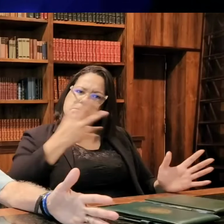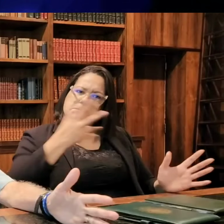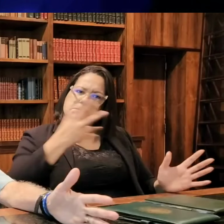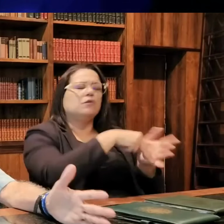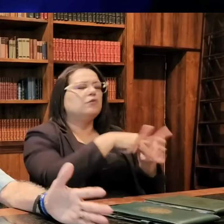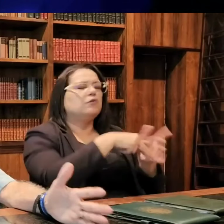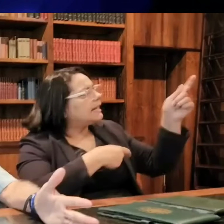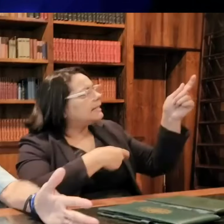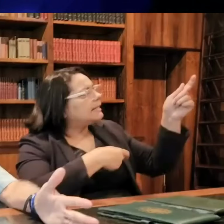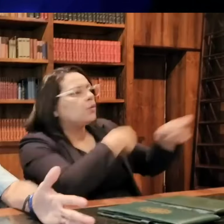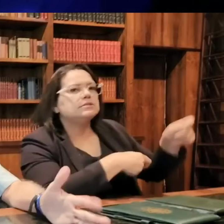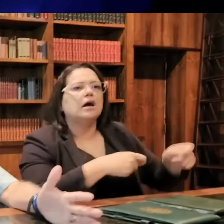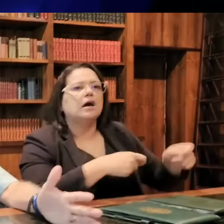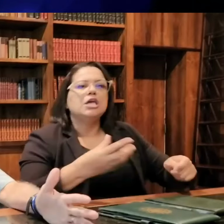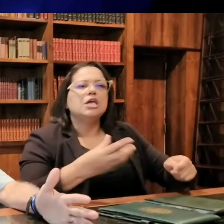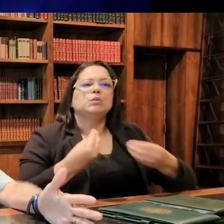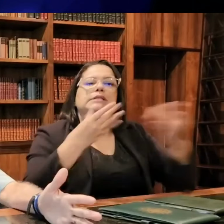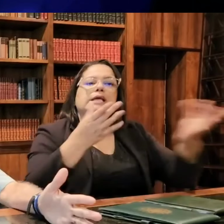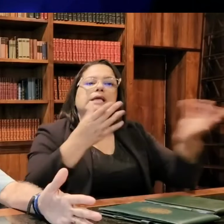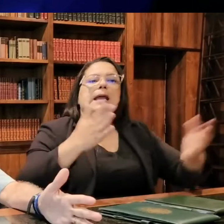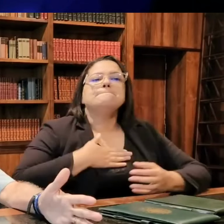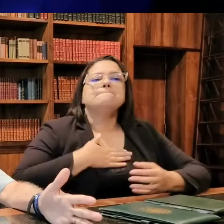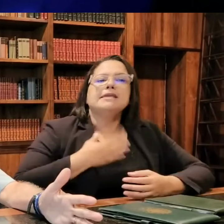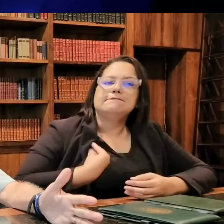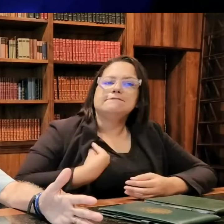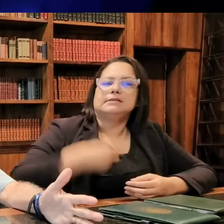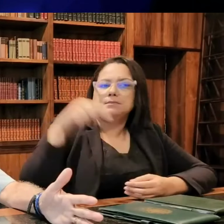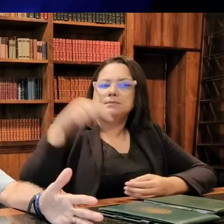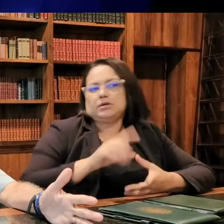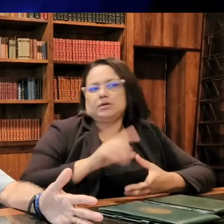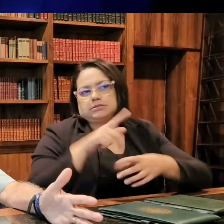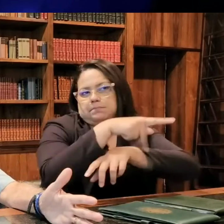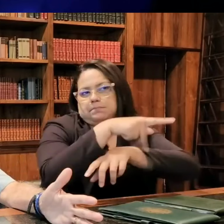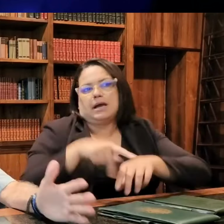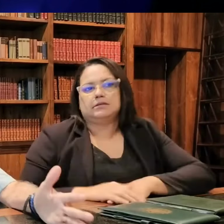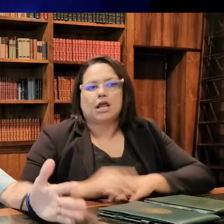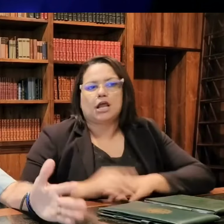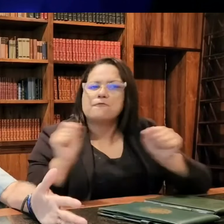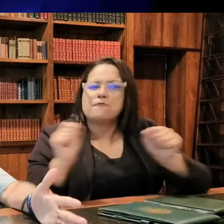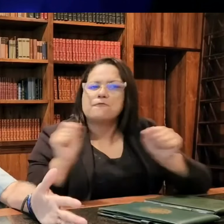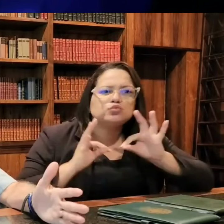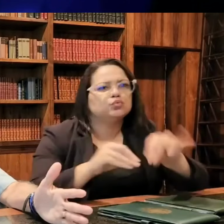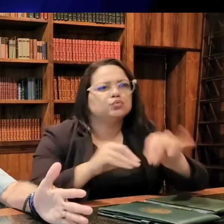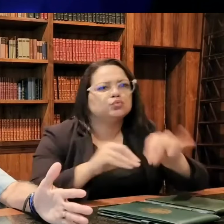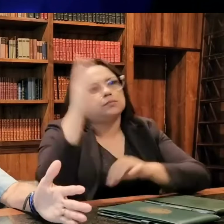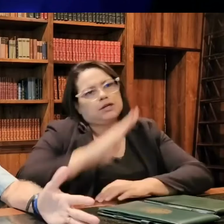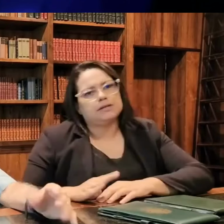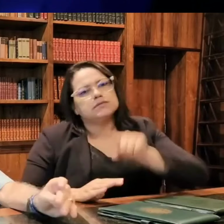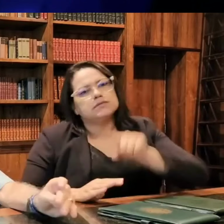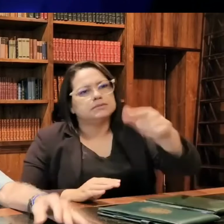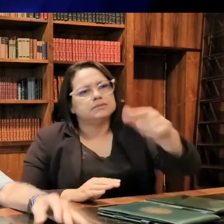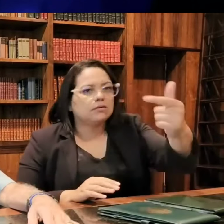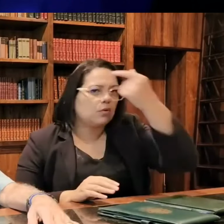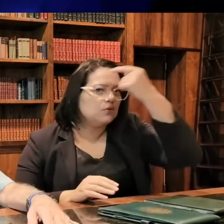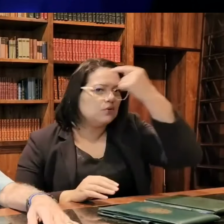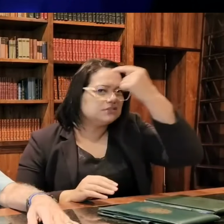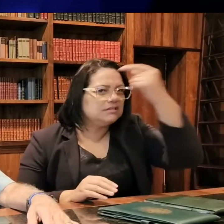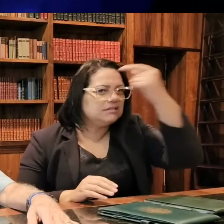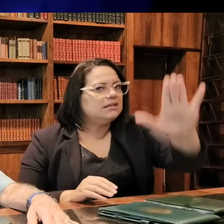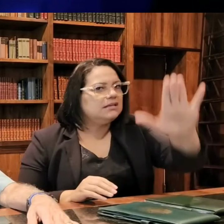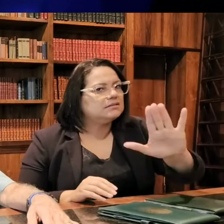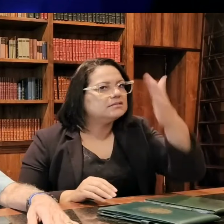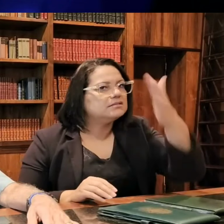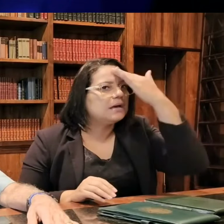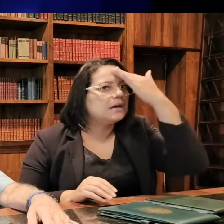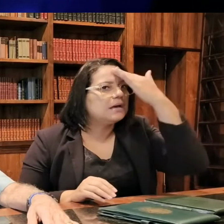Saudações, pessoal, tudo bom com vocês? Aqui é Sérgio Teles e a gente gosta muito, né? Sou estudioso de